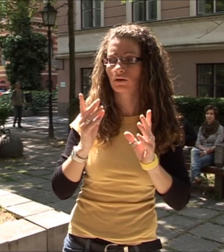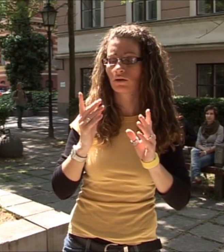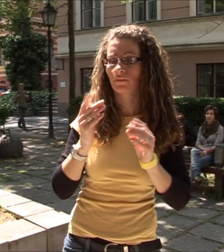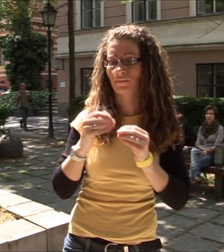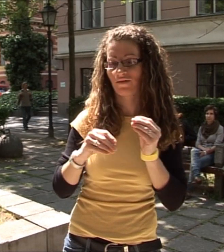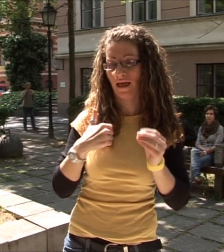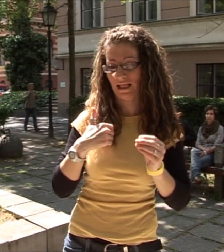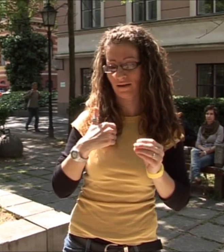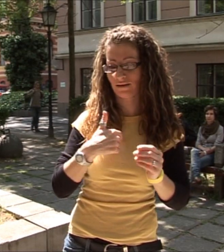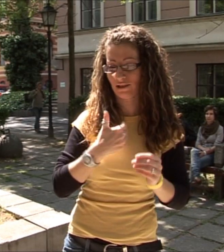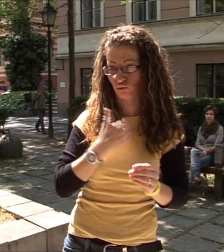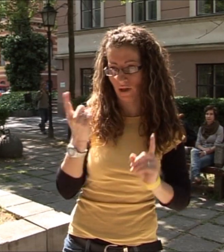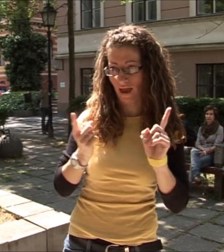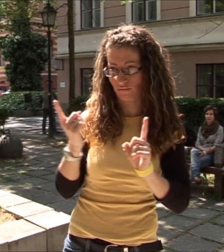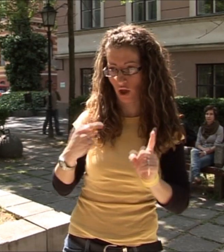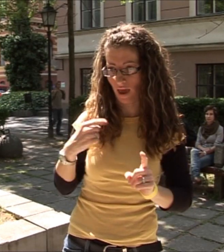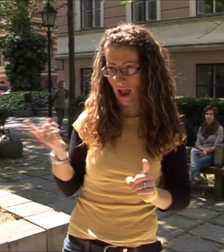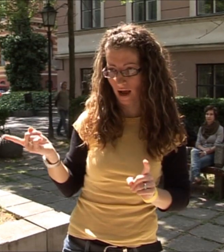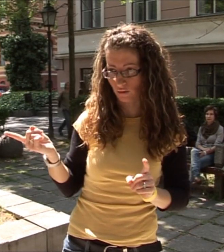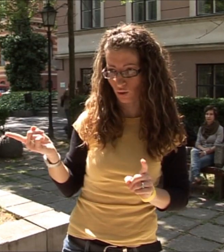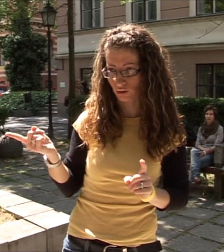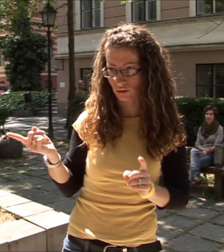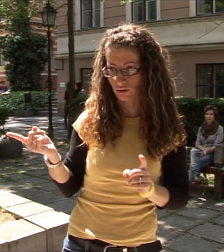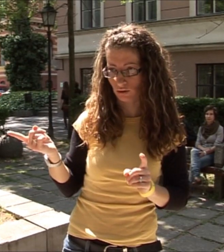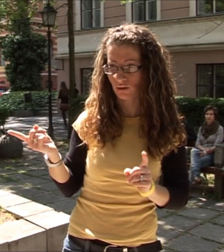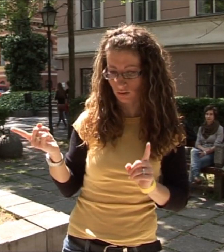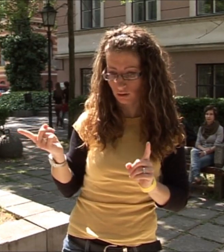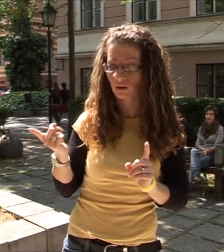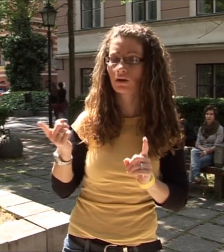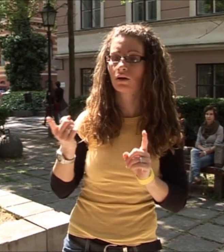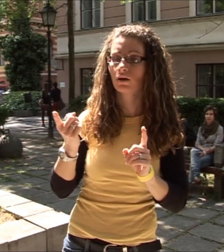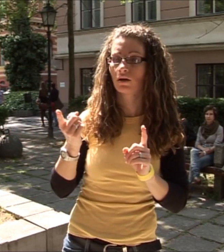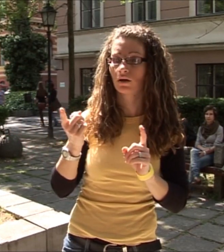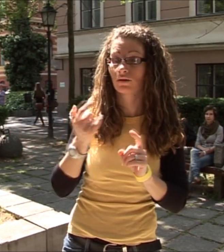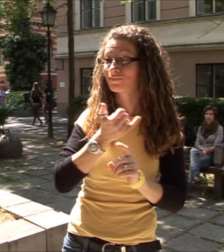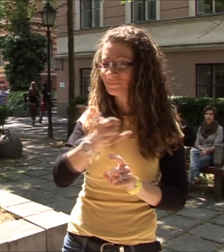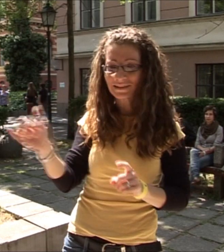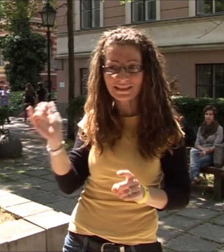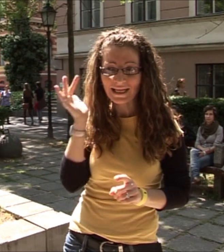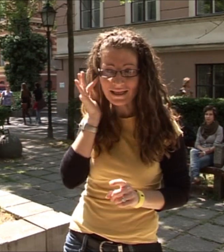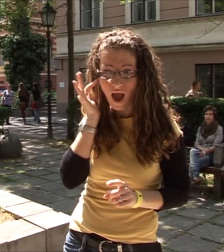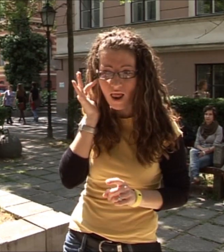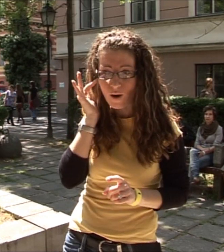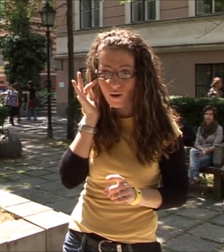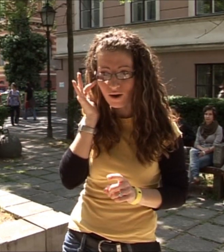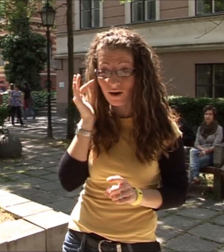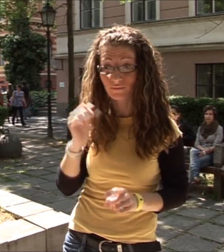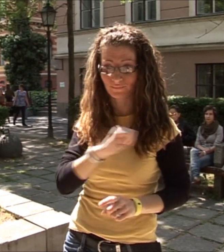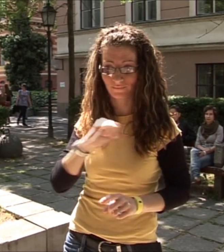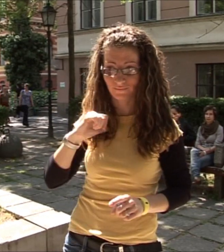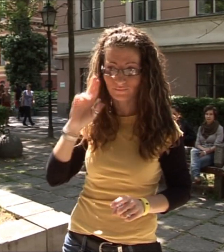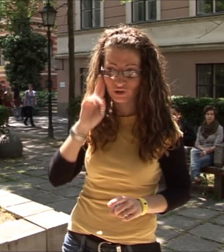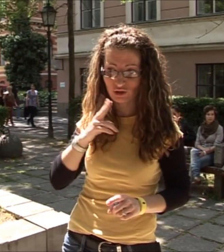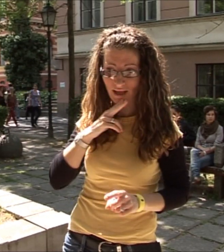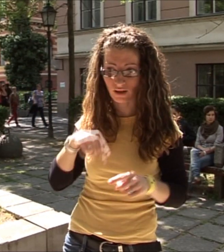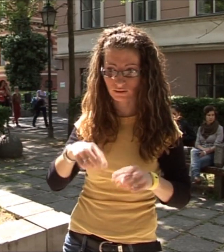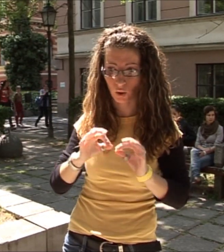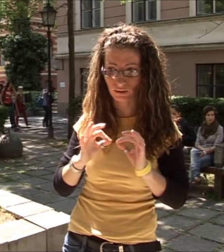kelebakó mert én iskolában járok iskolában mindenki hallóott egyedül